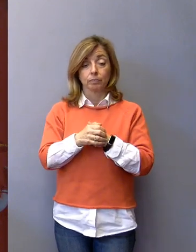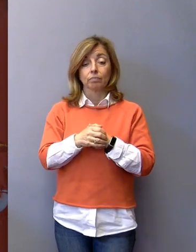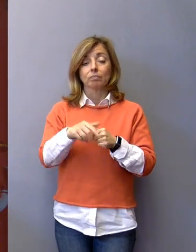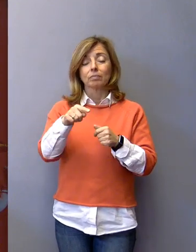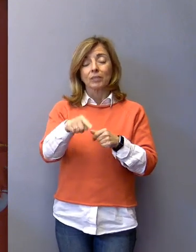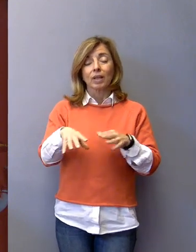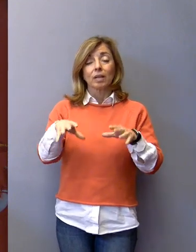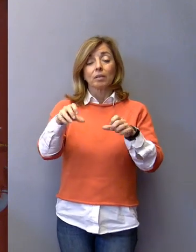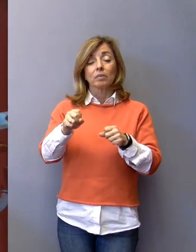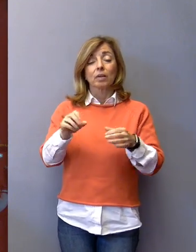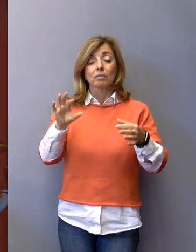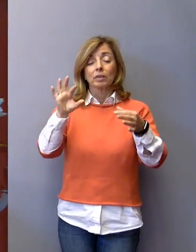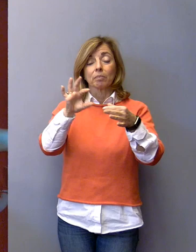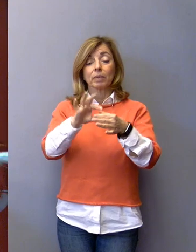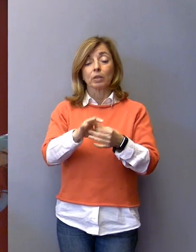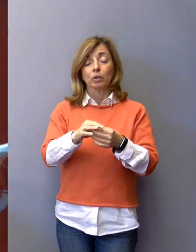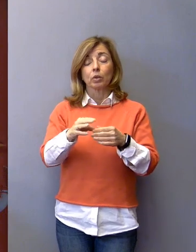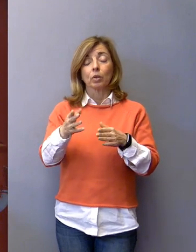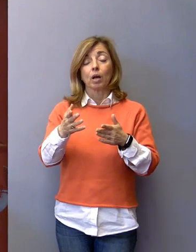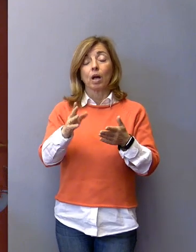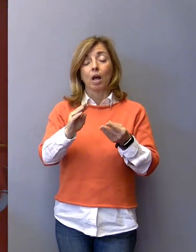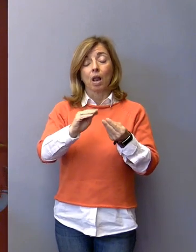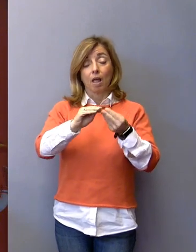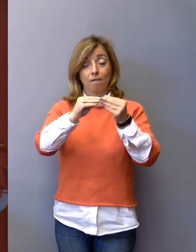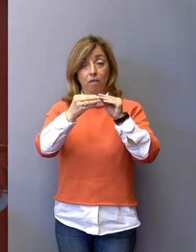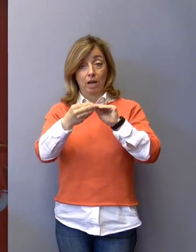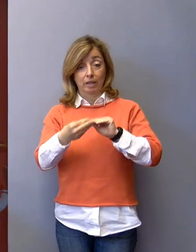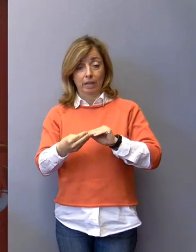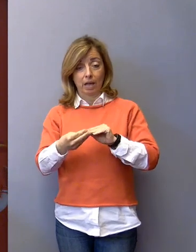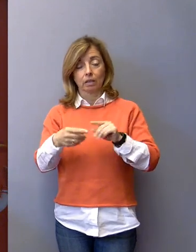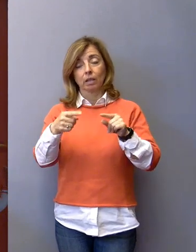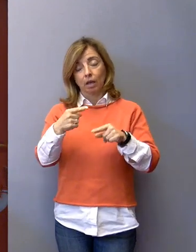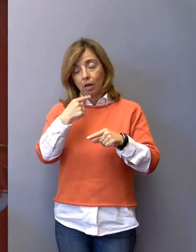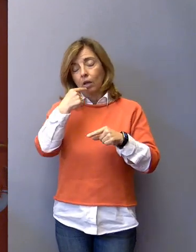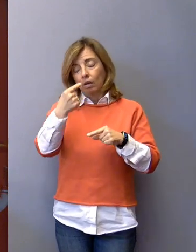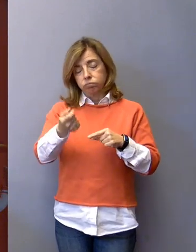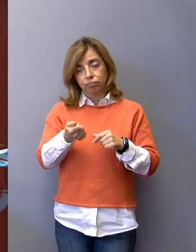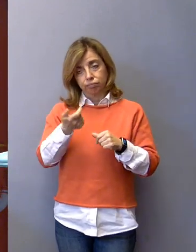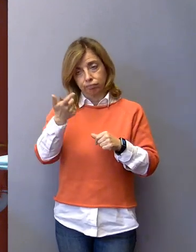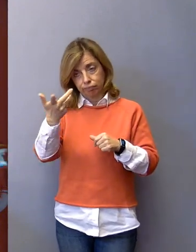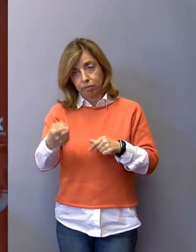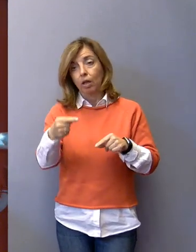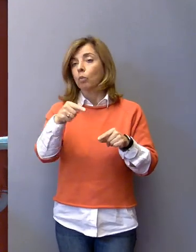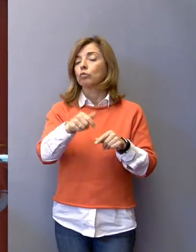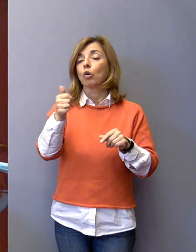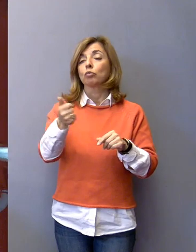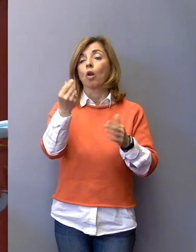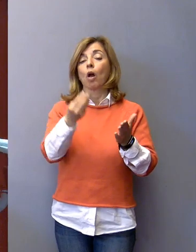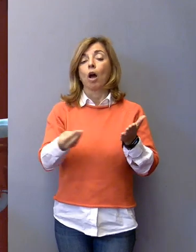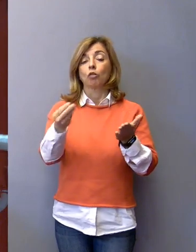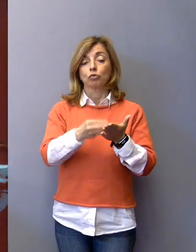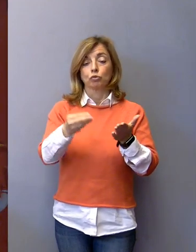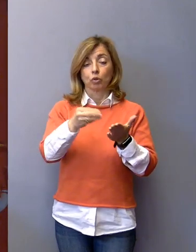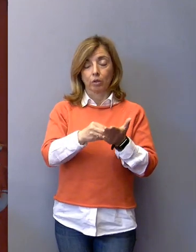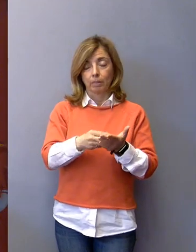all'applicazione della variante in oggetto non finirò mai di dire che è un aggiornamento anche perché devo dire che con gli uffici ci abbiamo studiato